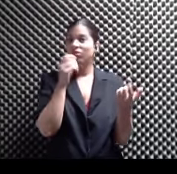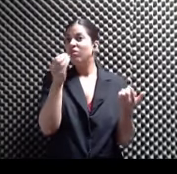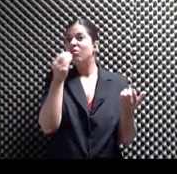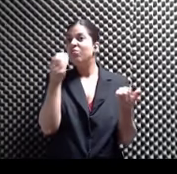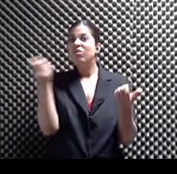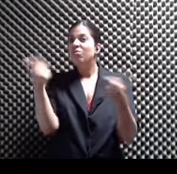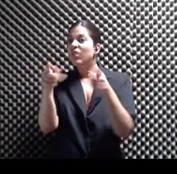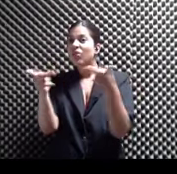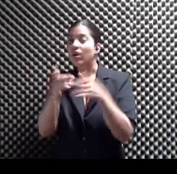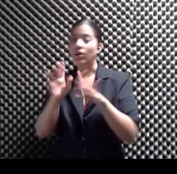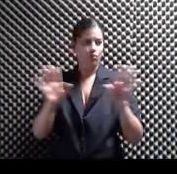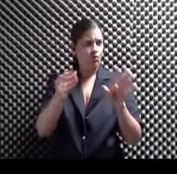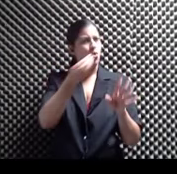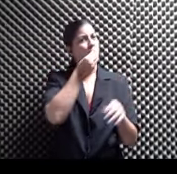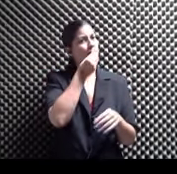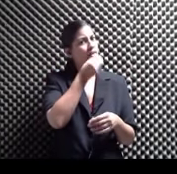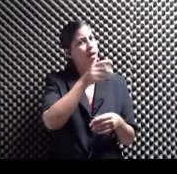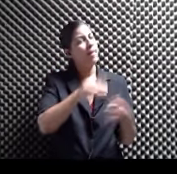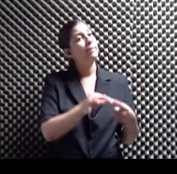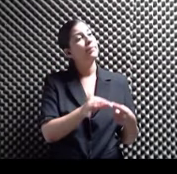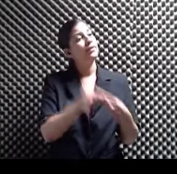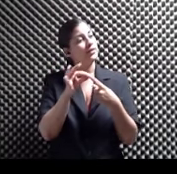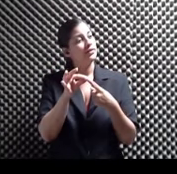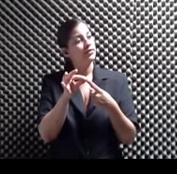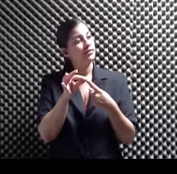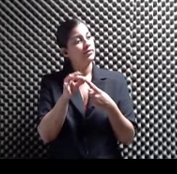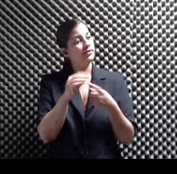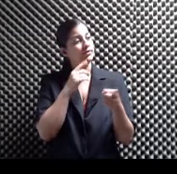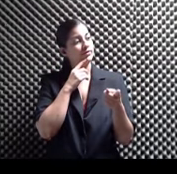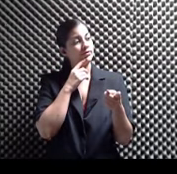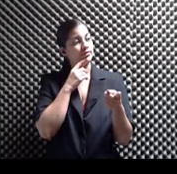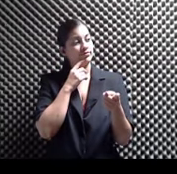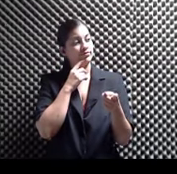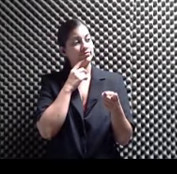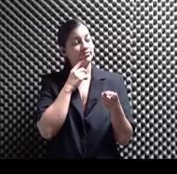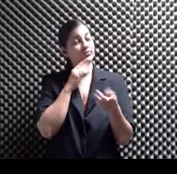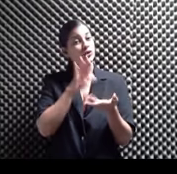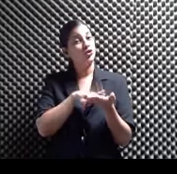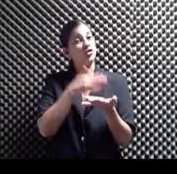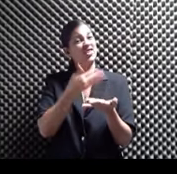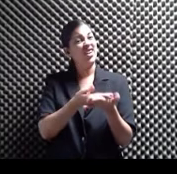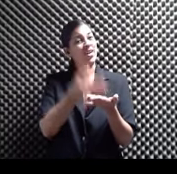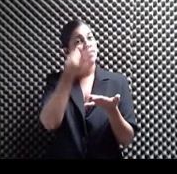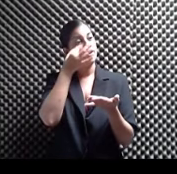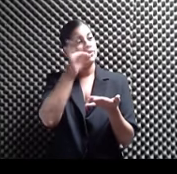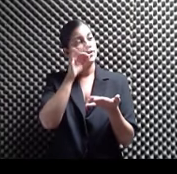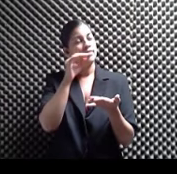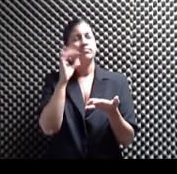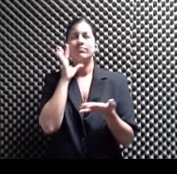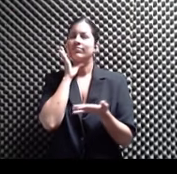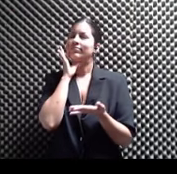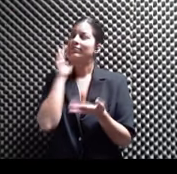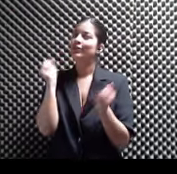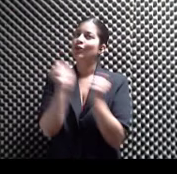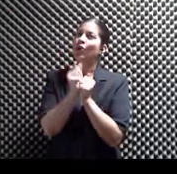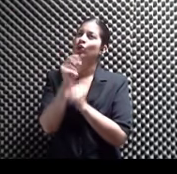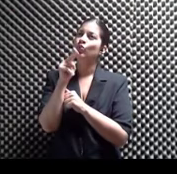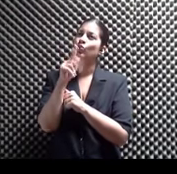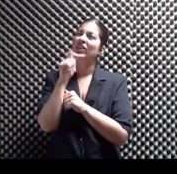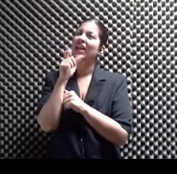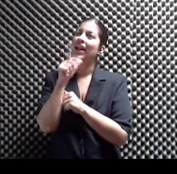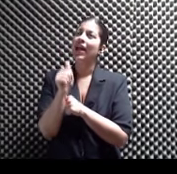consigas por ahí. O sea, es una comida que es... Oh my God. Mira, no le digas a Alex porque le da. Mira,